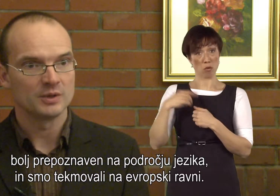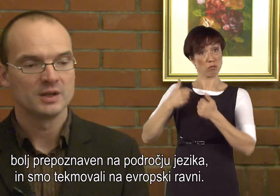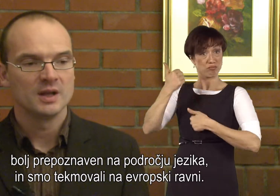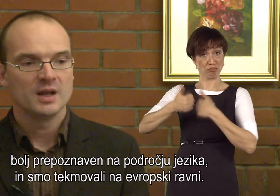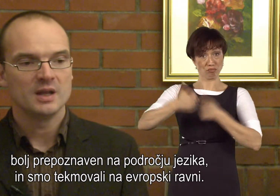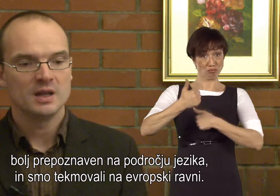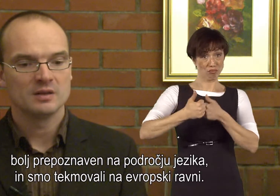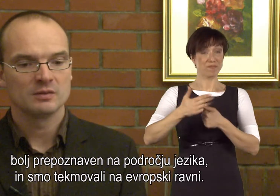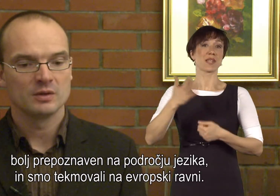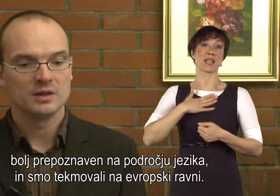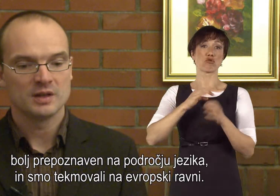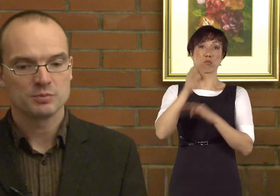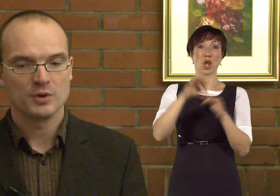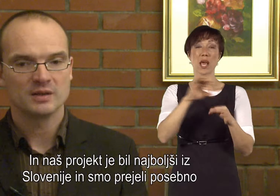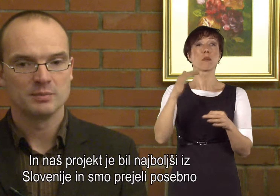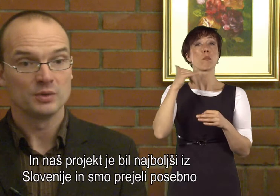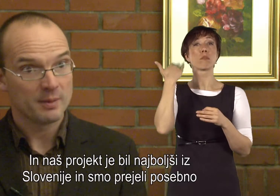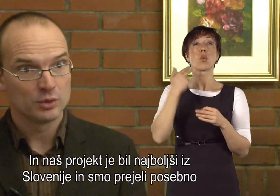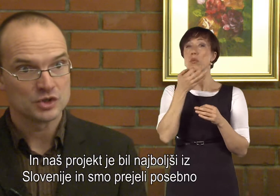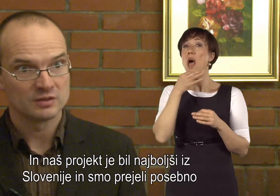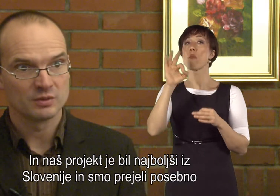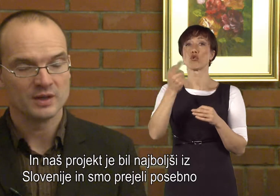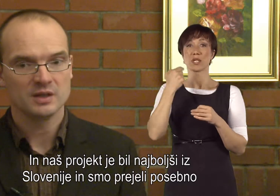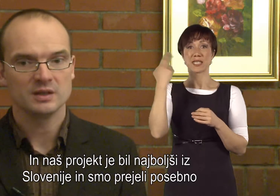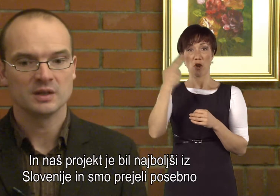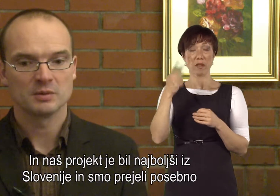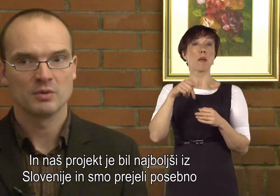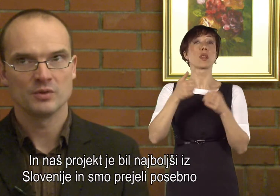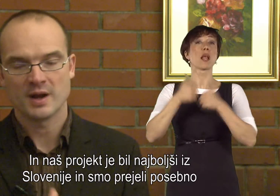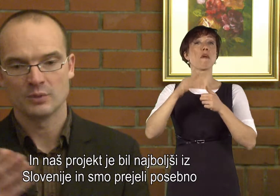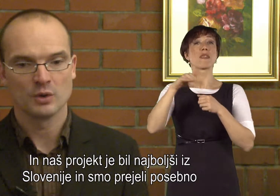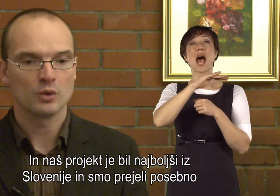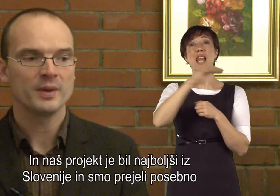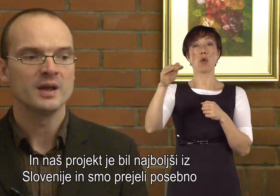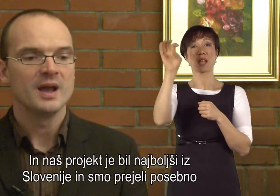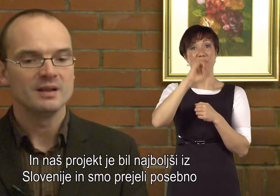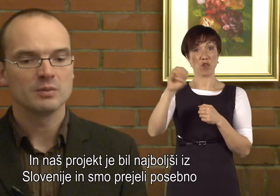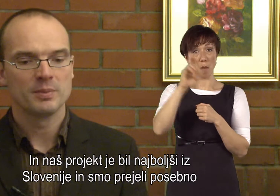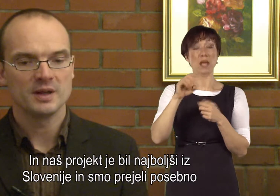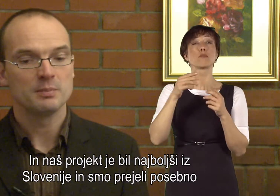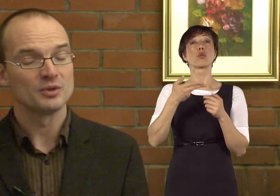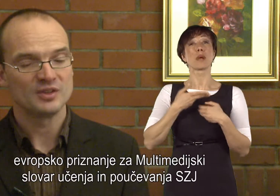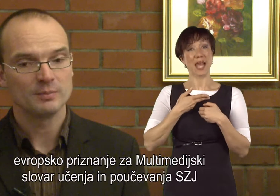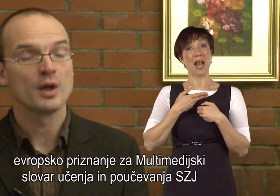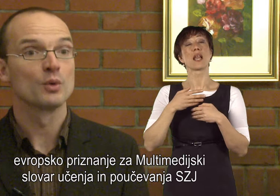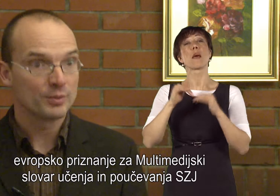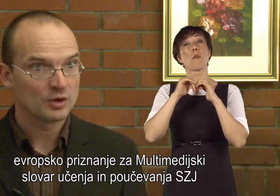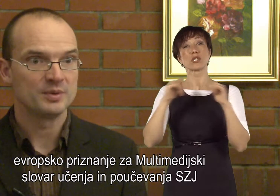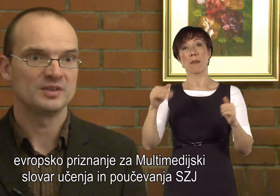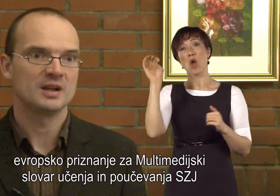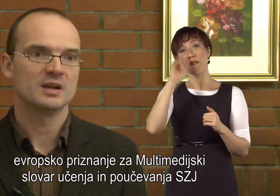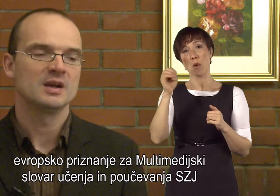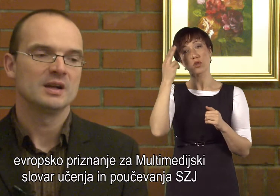evropski ravni. In naš projekt je bil najboljši iz Slovenije in je tekmoval na ravni Evrope in smo prejeli posebno